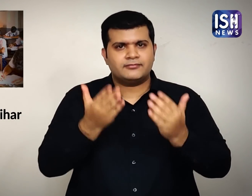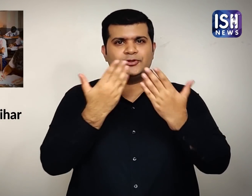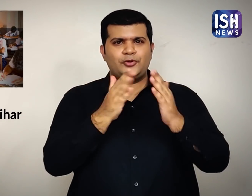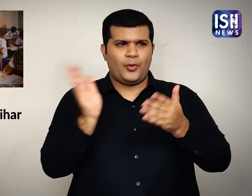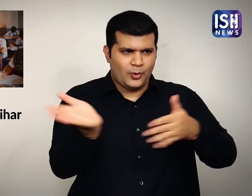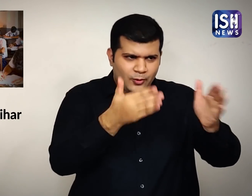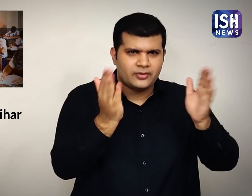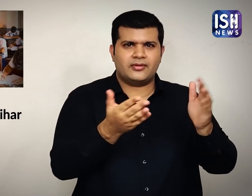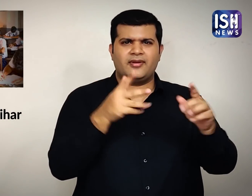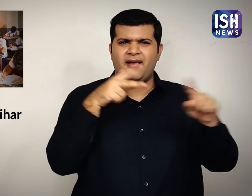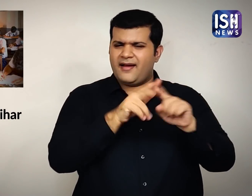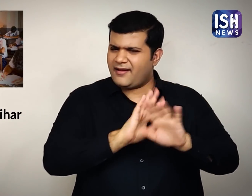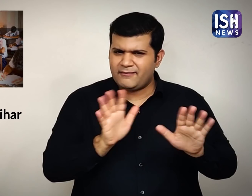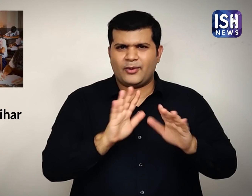लड़कों पर बरबात किये जा रहे है